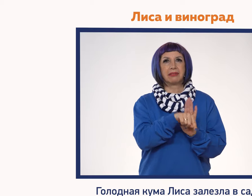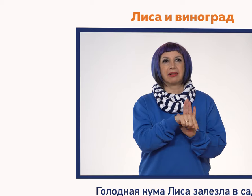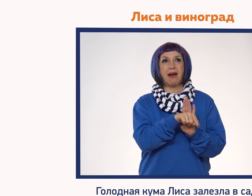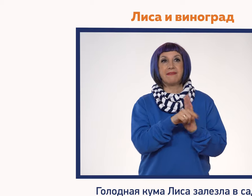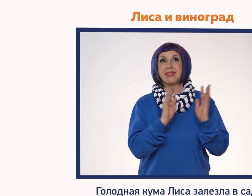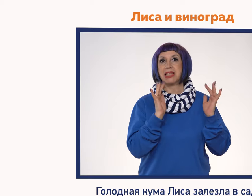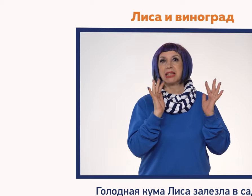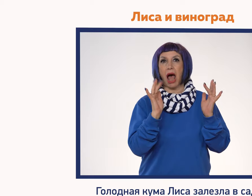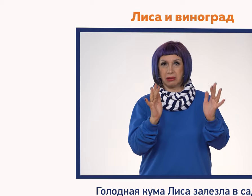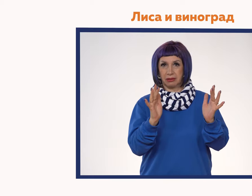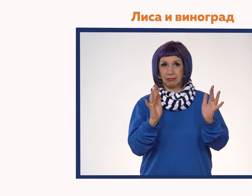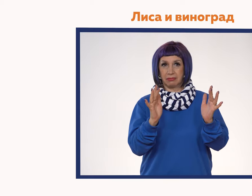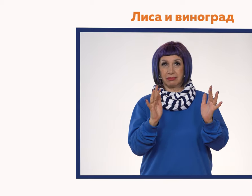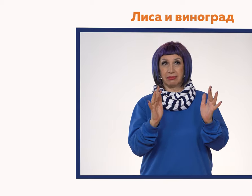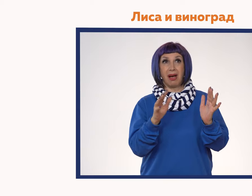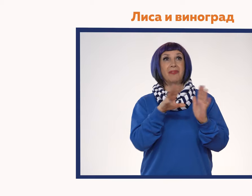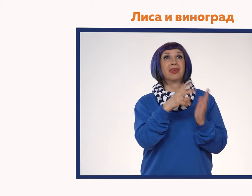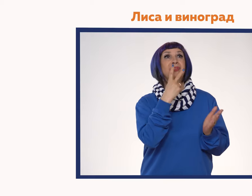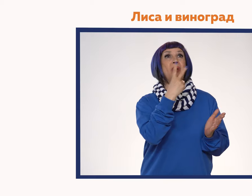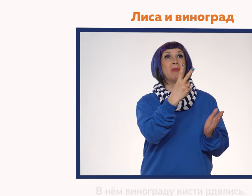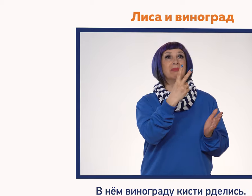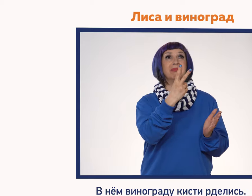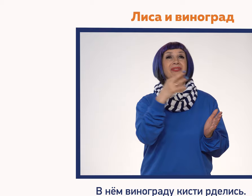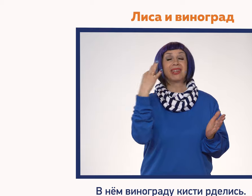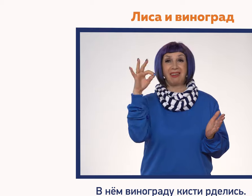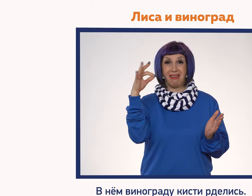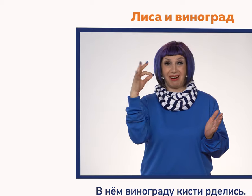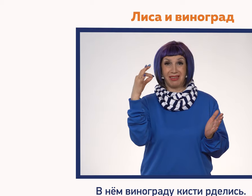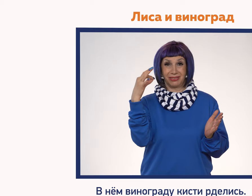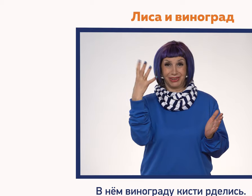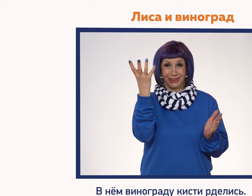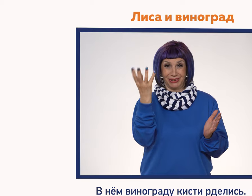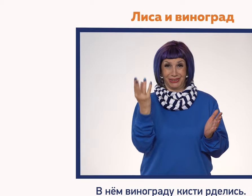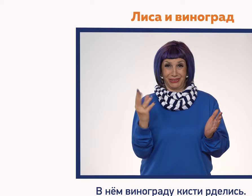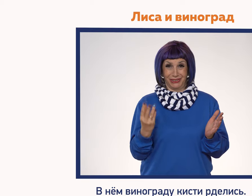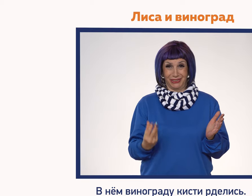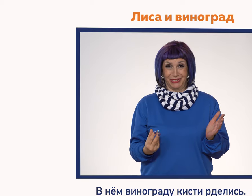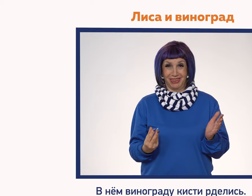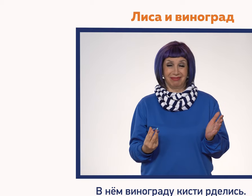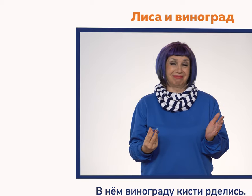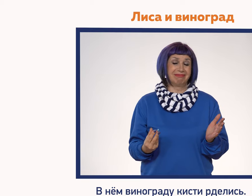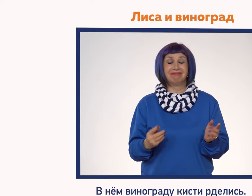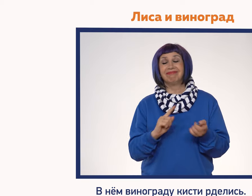залезла в сад. В нем винограду кисти